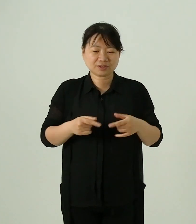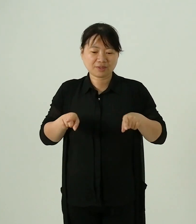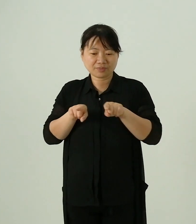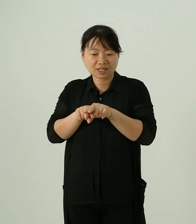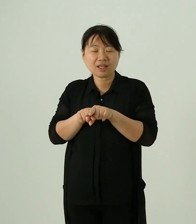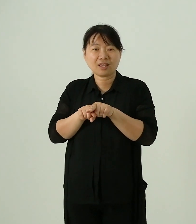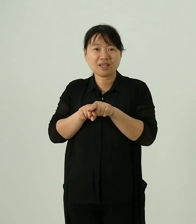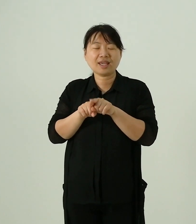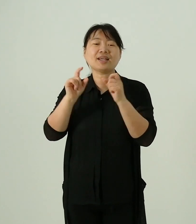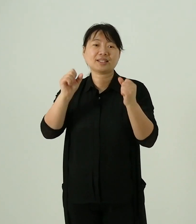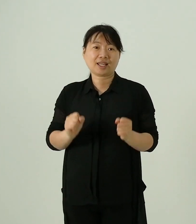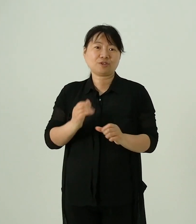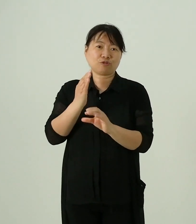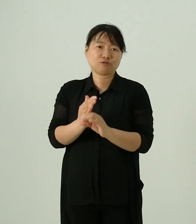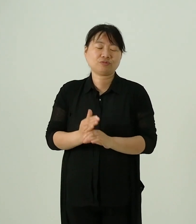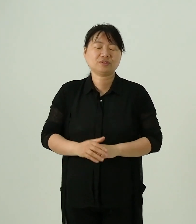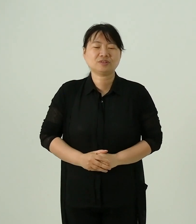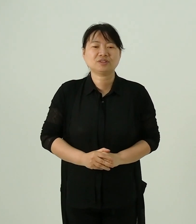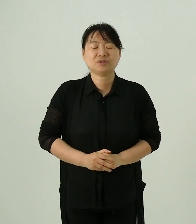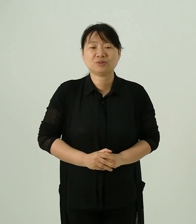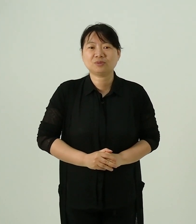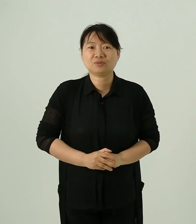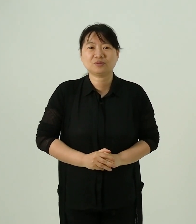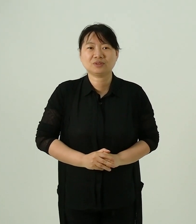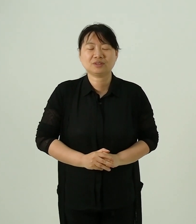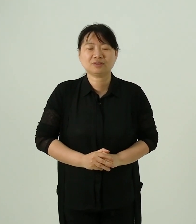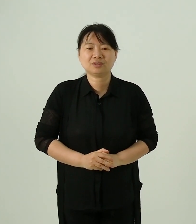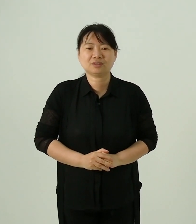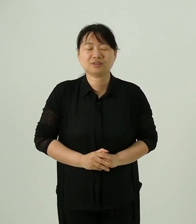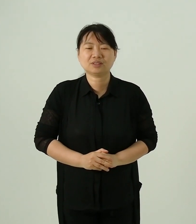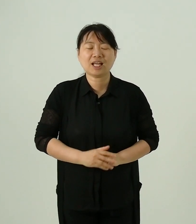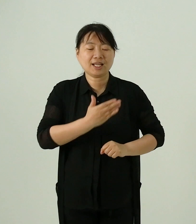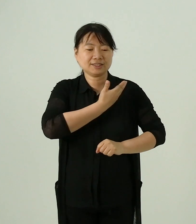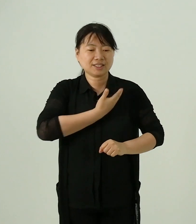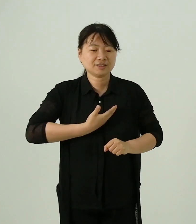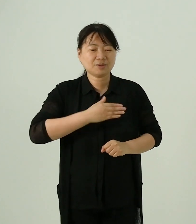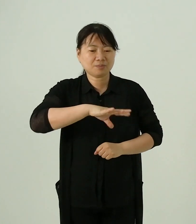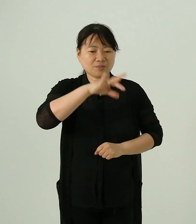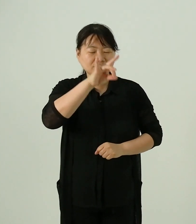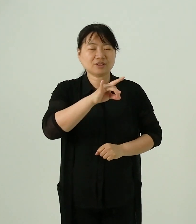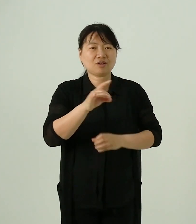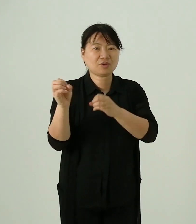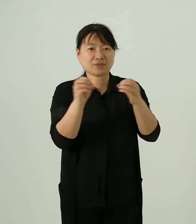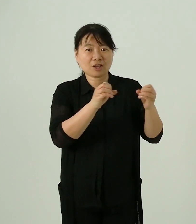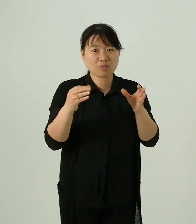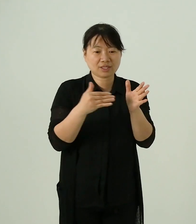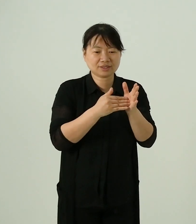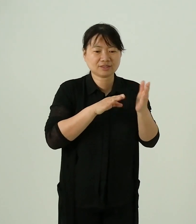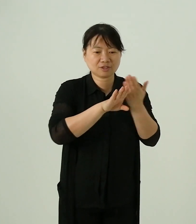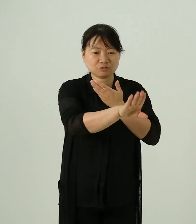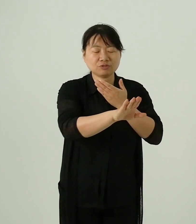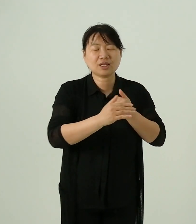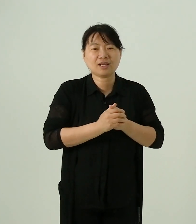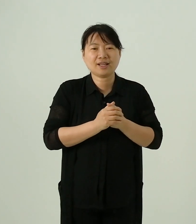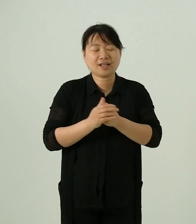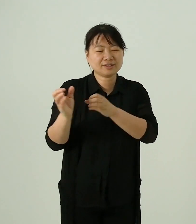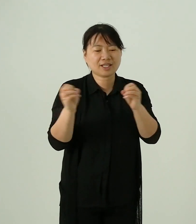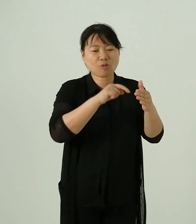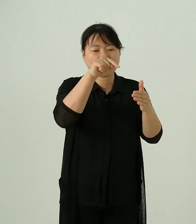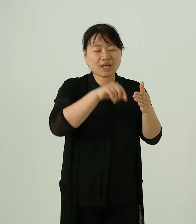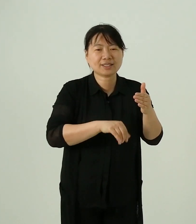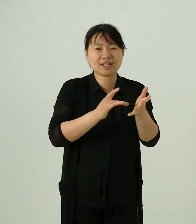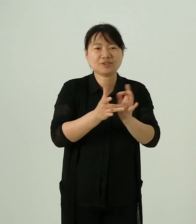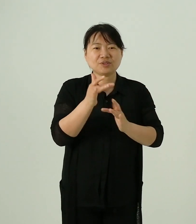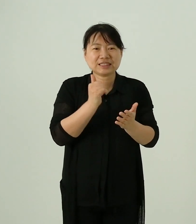함께 계십니다. 그런데 제자들끼리 먼저 대화가 이루어지고 그 대화 속에